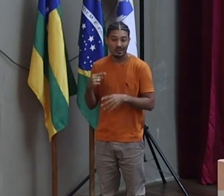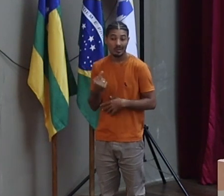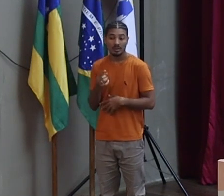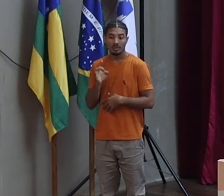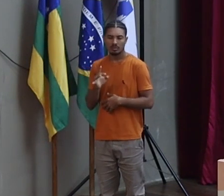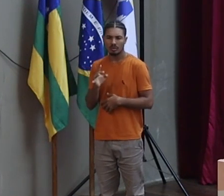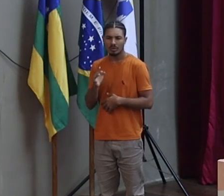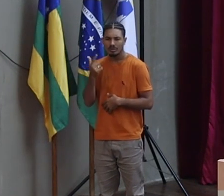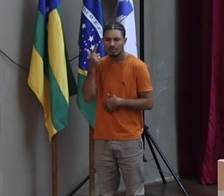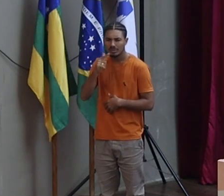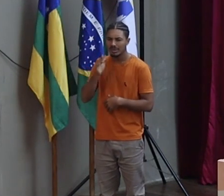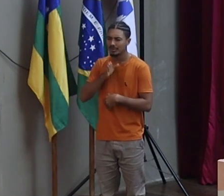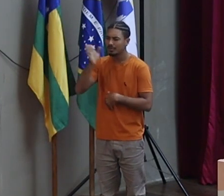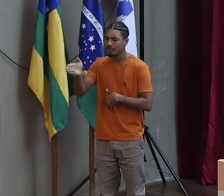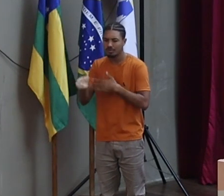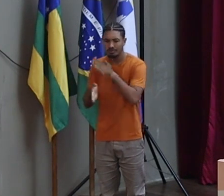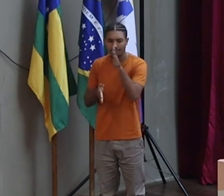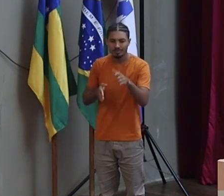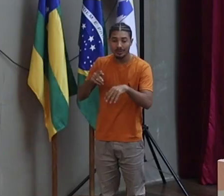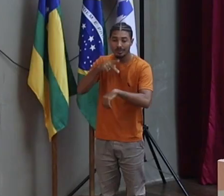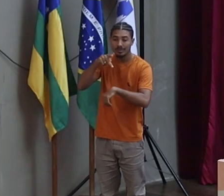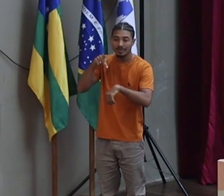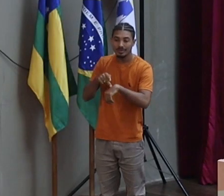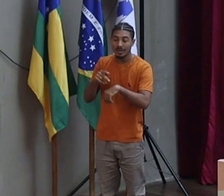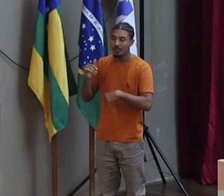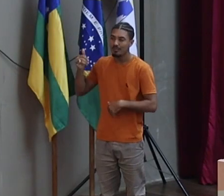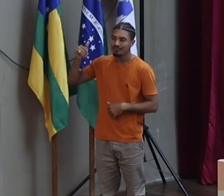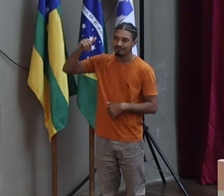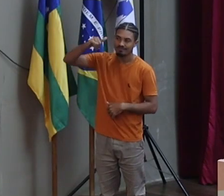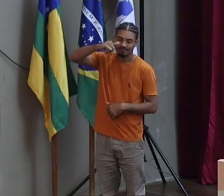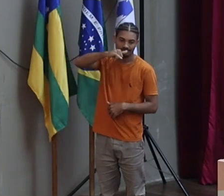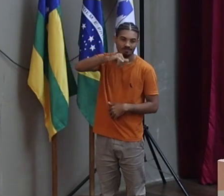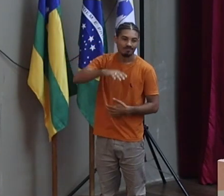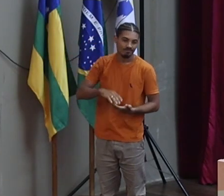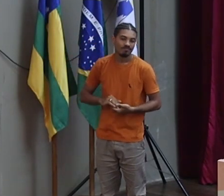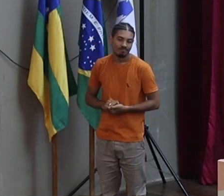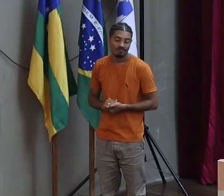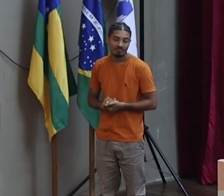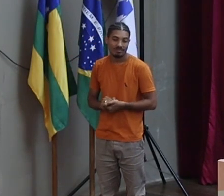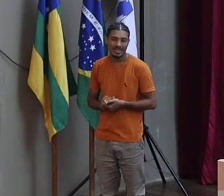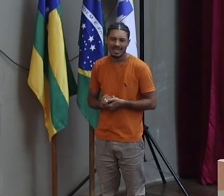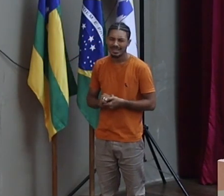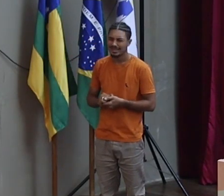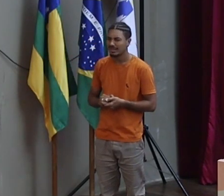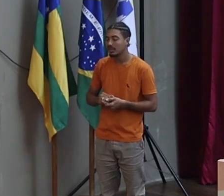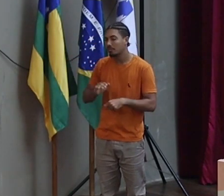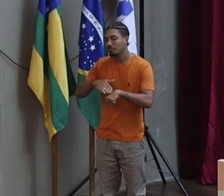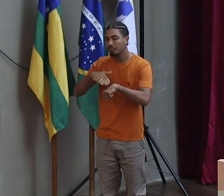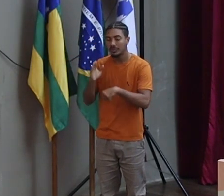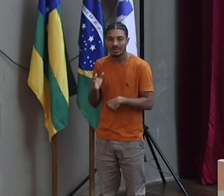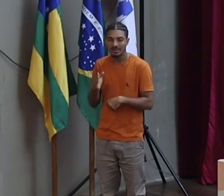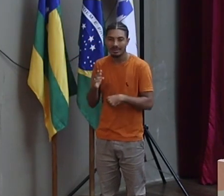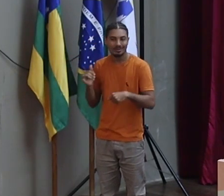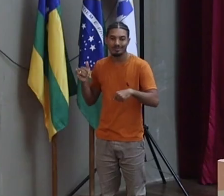aos países vizinhos pela malha aérea, né? E muitas vezes não necessariamente diretamente. Quem